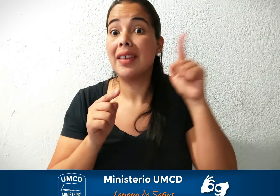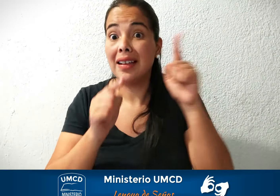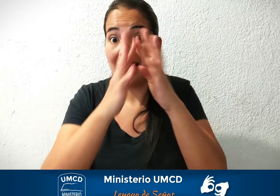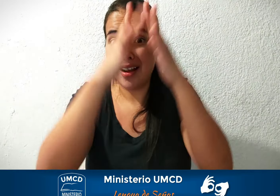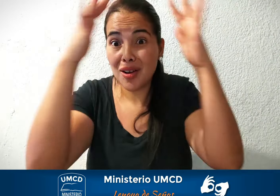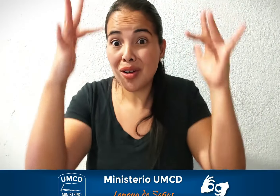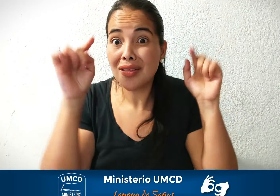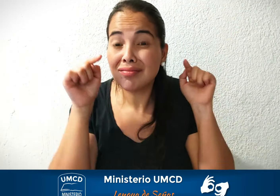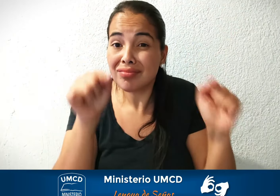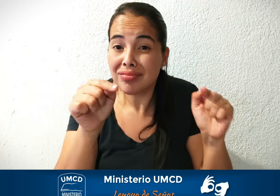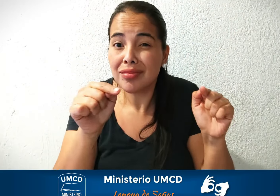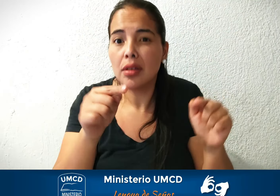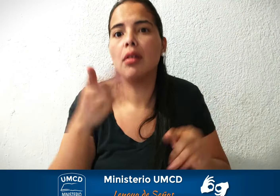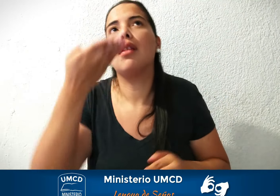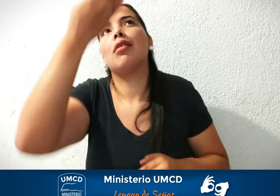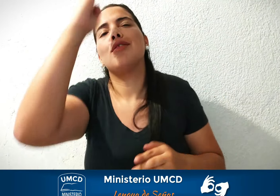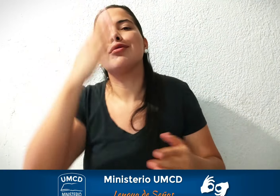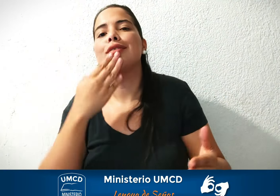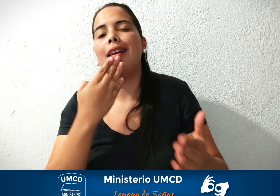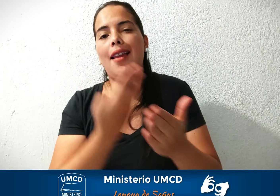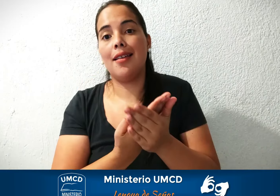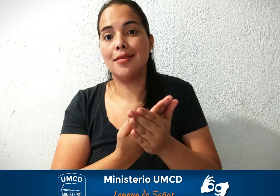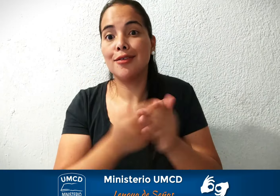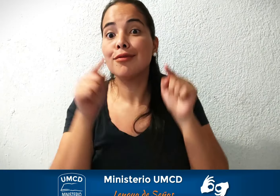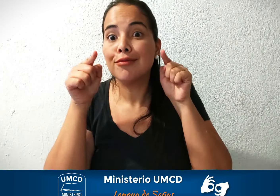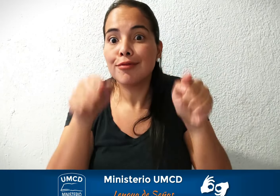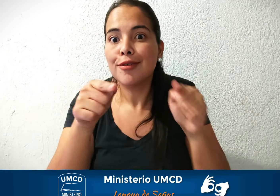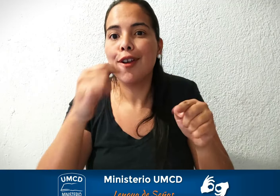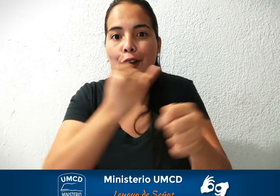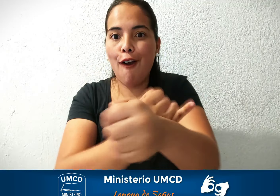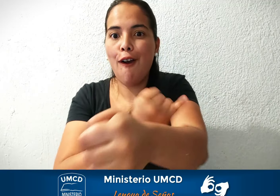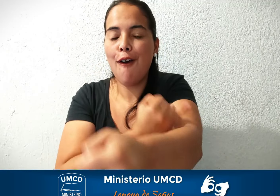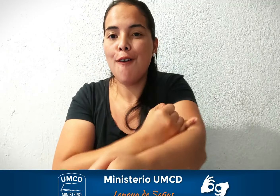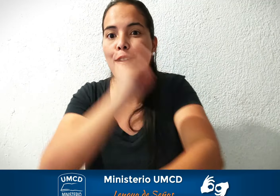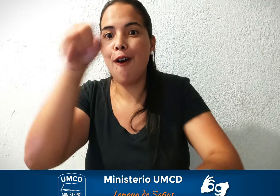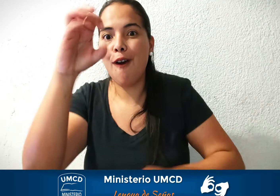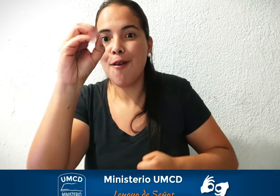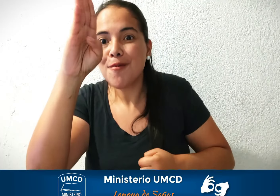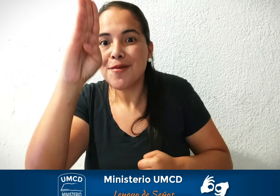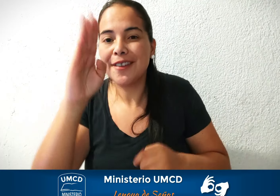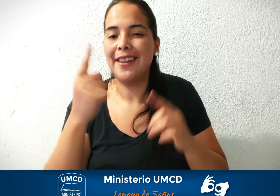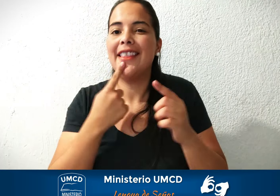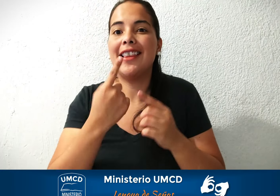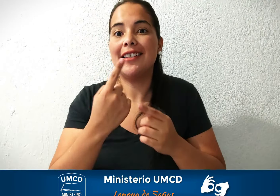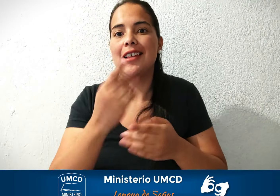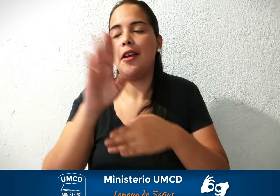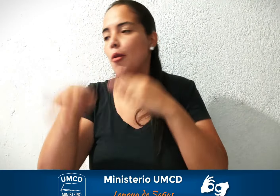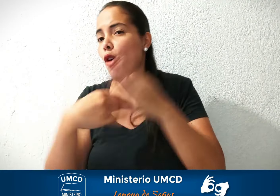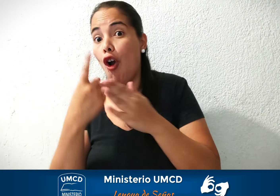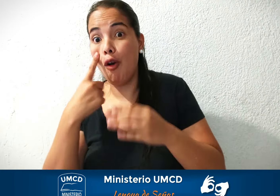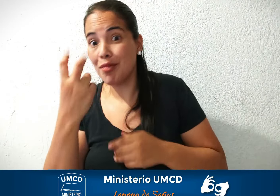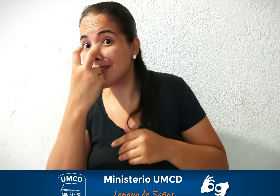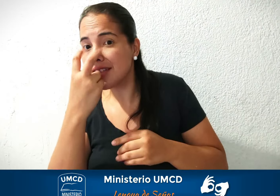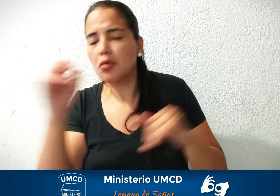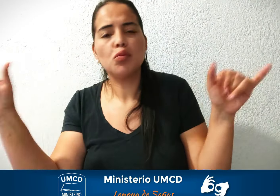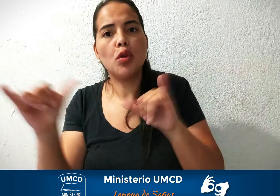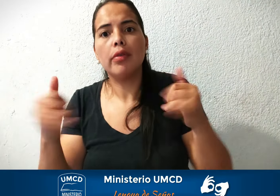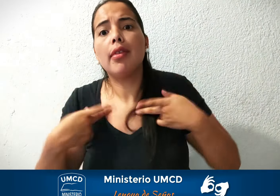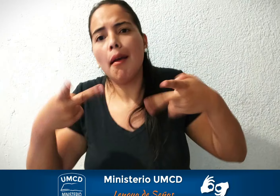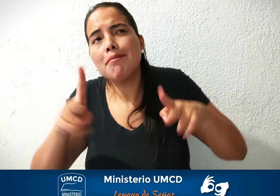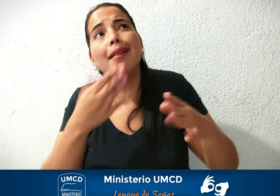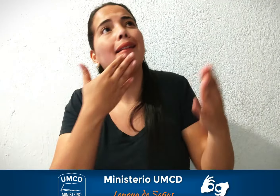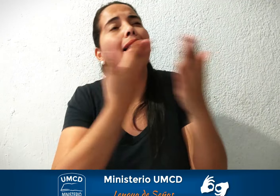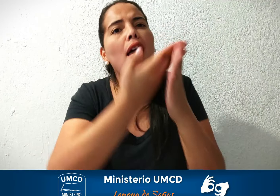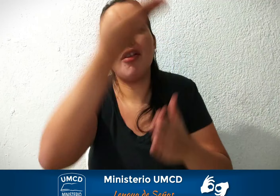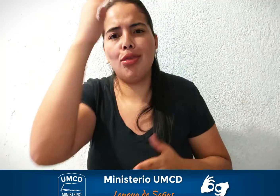la gloria, en este caso, fue para Dios, a través de la vida de Job y como lo vimos en el caso de este hombre ciego, a través